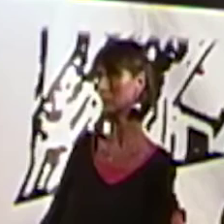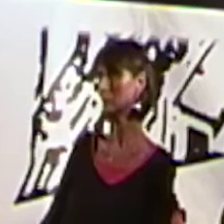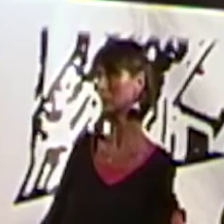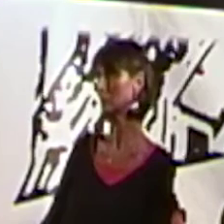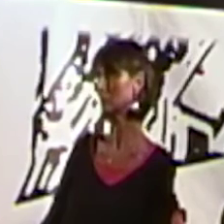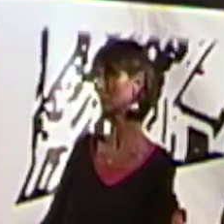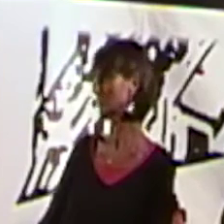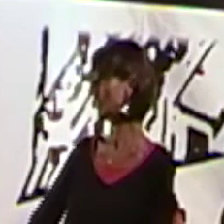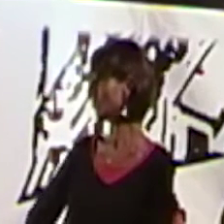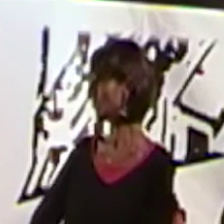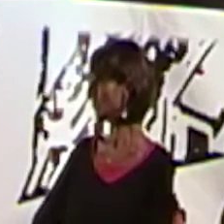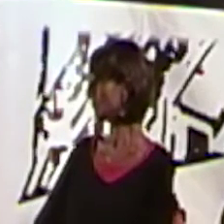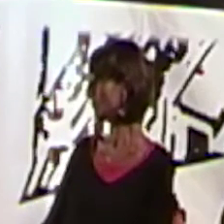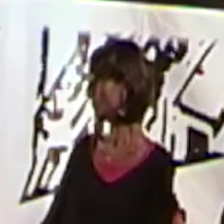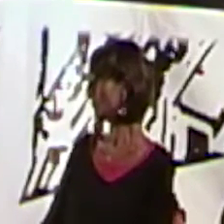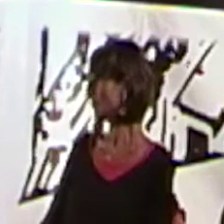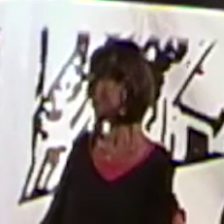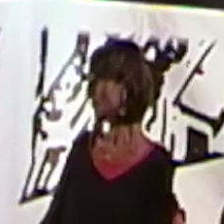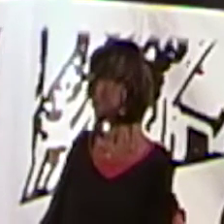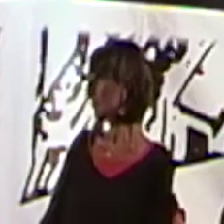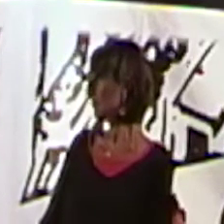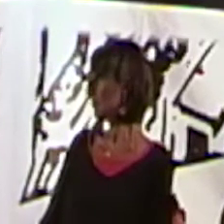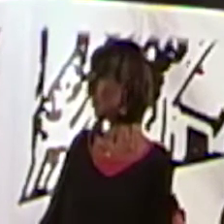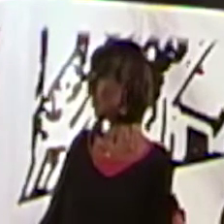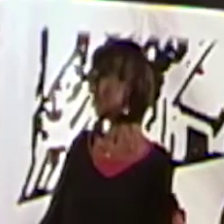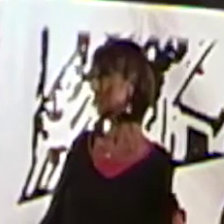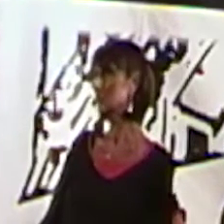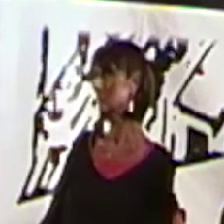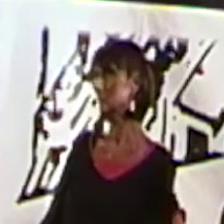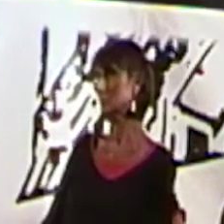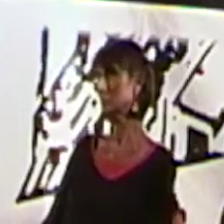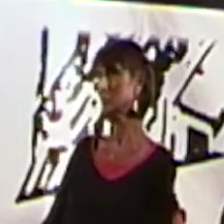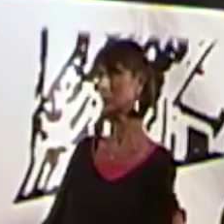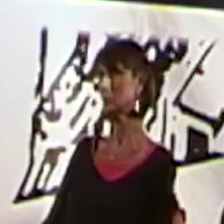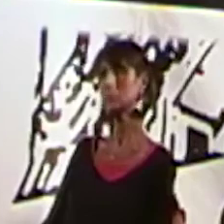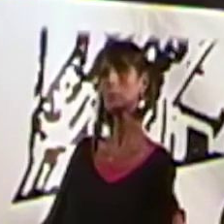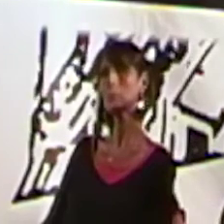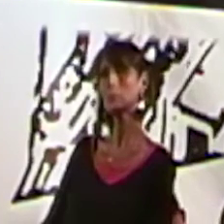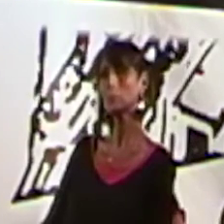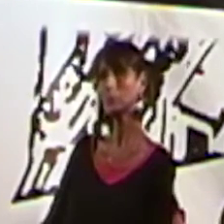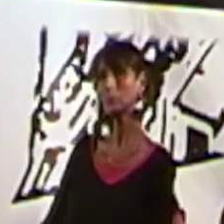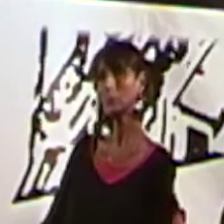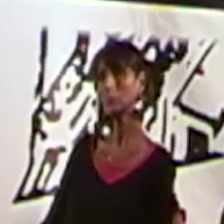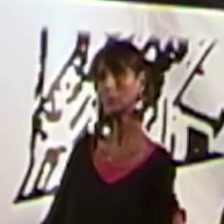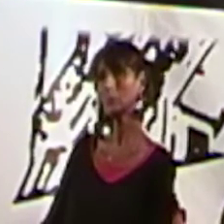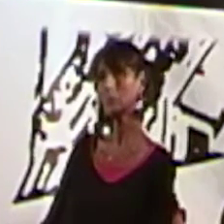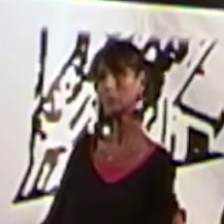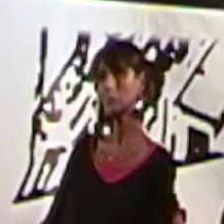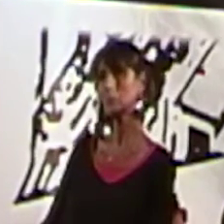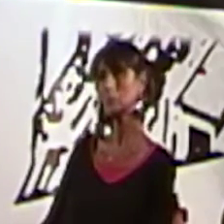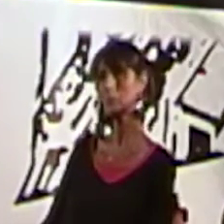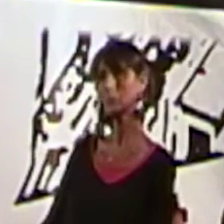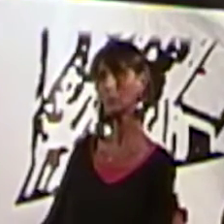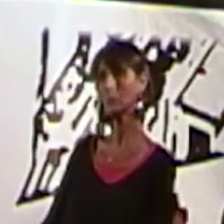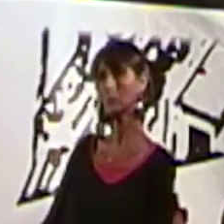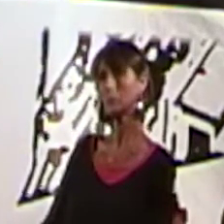année que malgré toutes les tentatives de mise à genoux, la rage créée par la situation politique et sociale donnait l'envie de se battre à